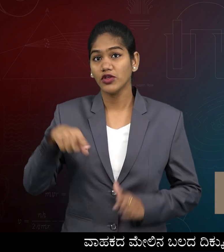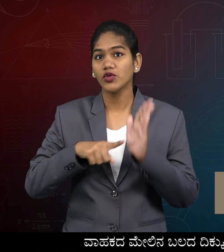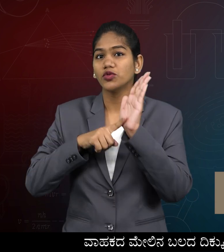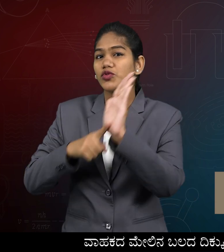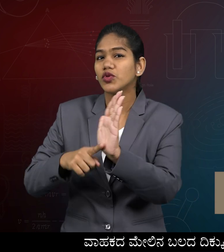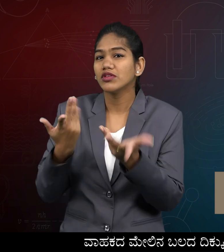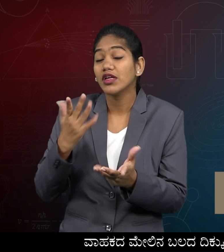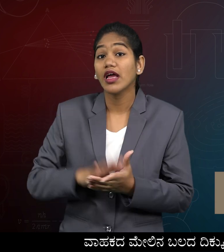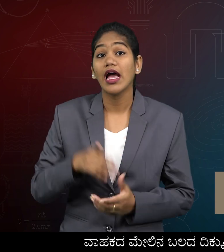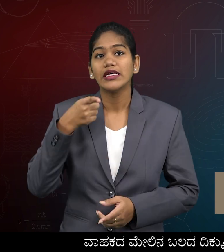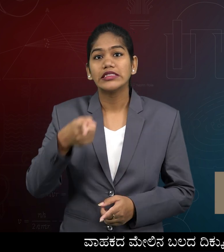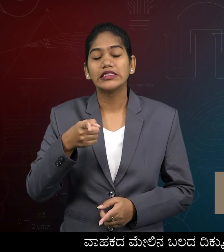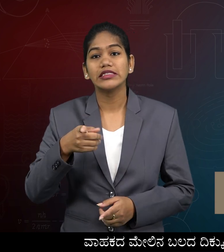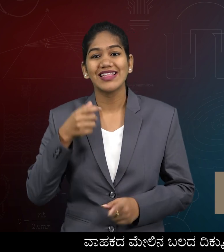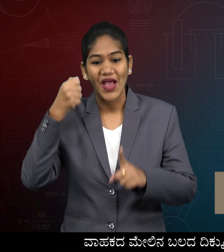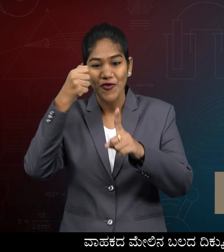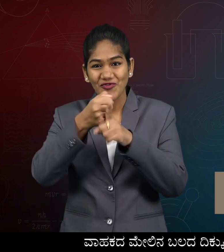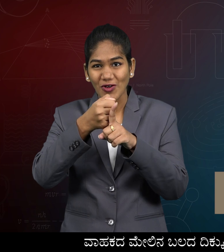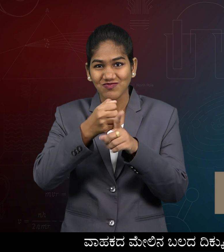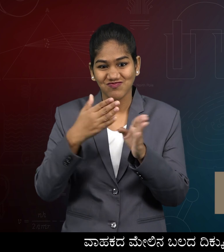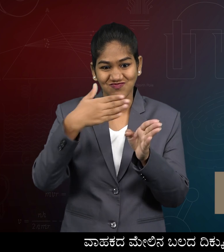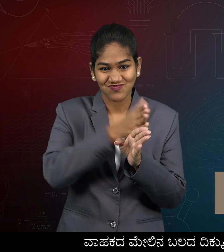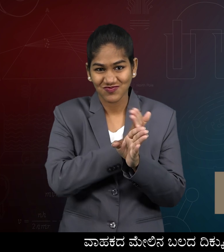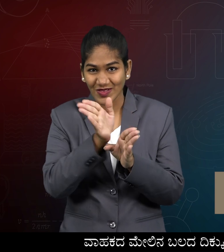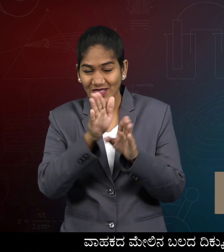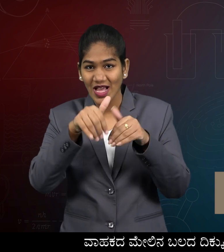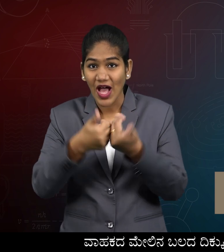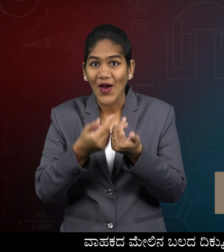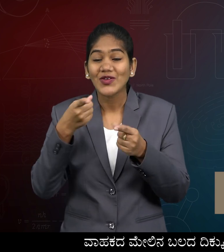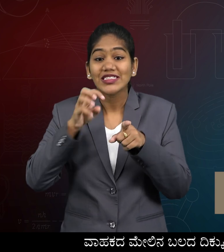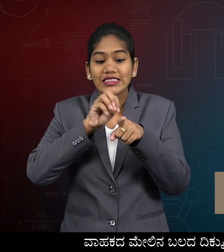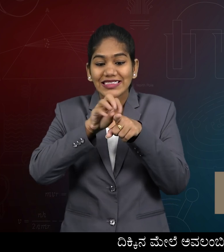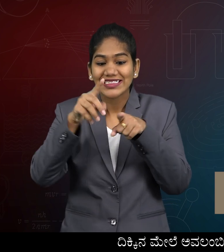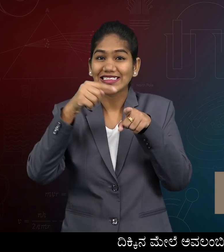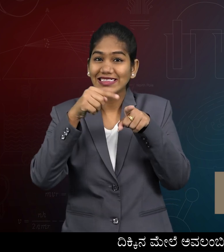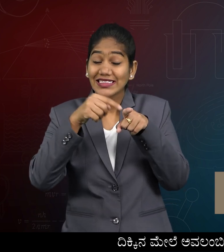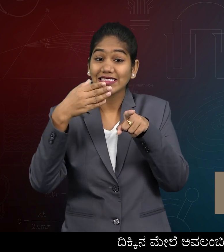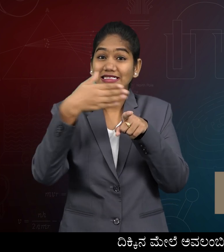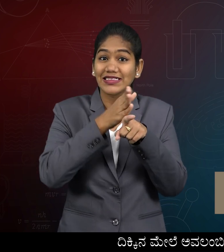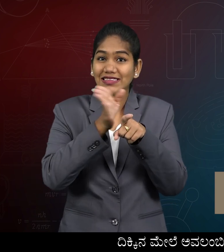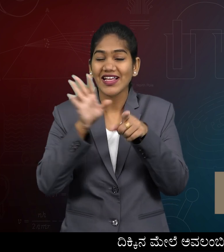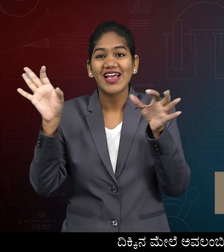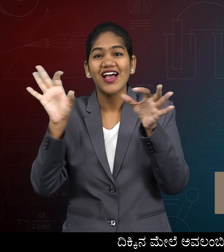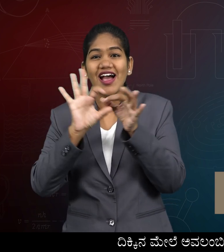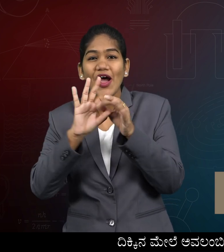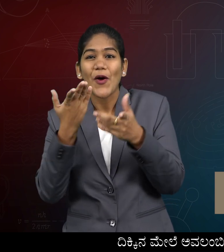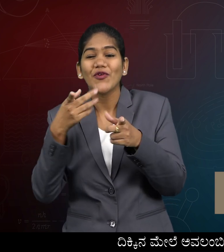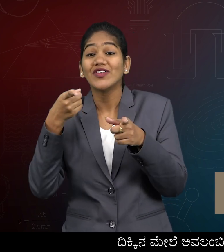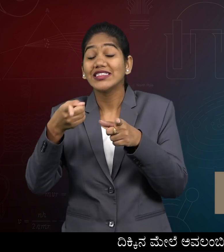ವಾಹಕದ ಮೇಲಿನ ಬಲದ ದಿಕ್ಕು ಪ್ರಸ್ತುತದ ದಿಕ್ಕು ಮತ್ತು ಕಾಂತೀಯ ಕ್ಷೇತ್ರದ ದಿಕ್ಕಿನ ಮೇಲೆ ಅವಲಂಬಿತವಾಗಿರುತ್ತದೆ